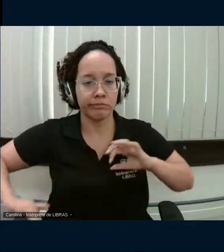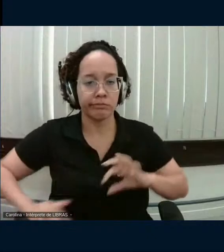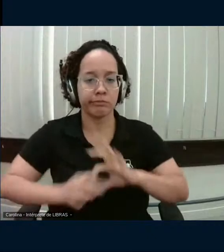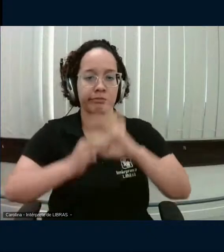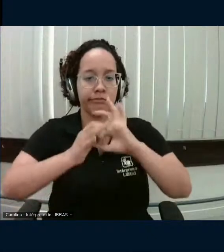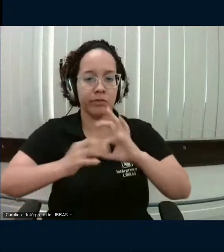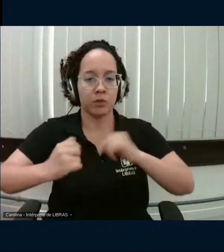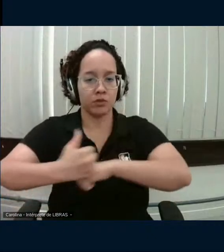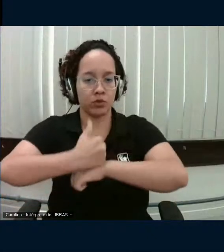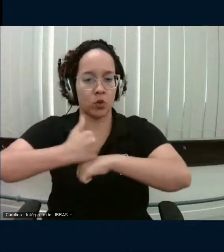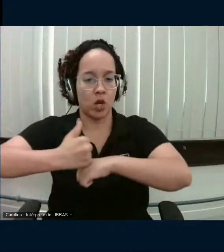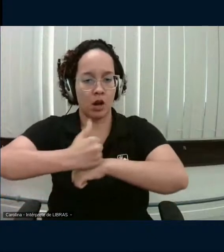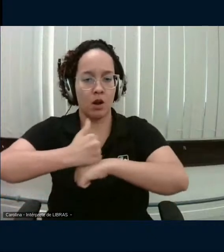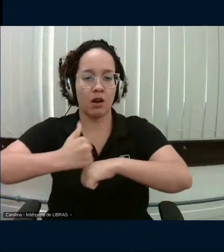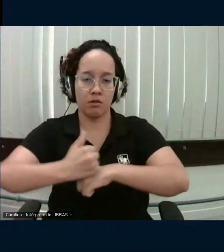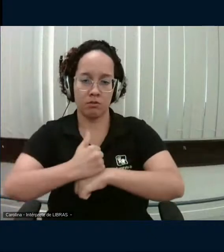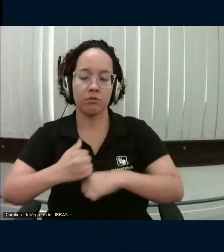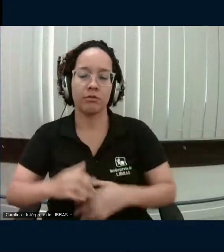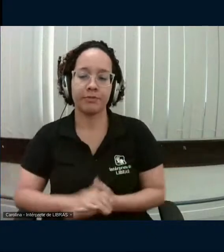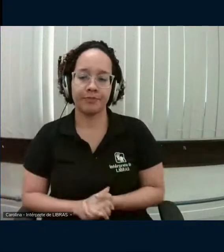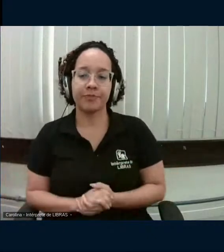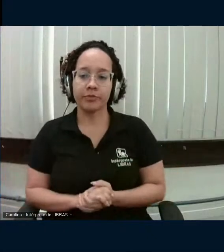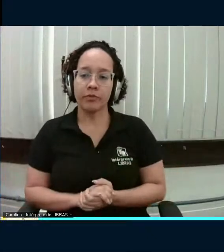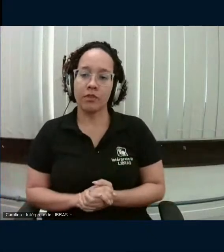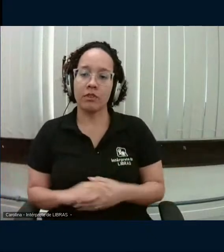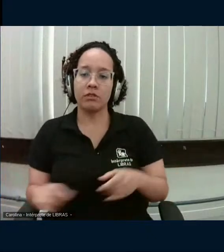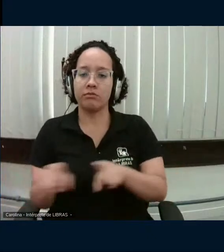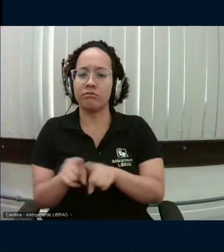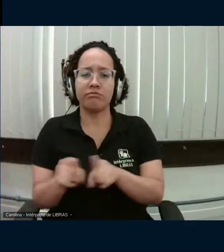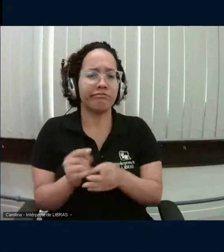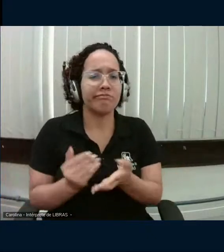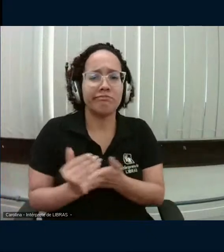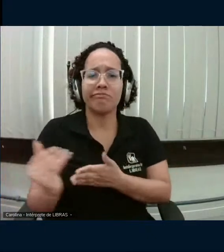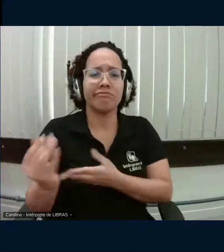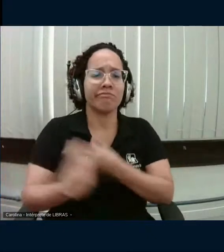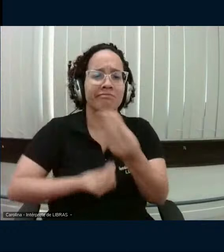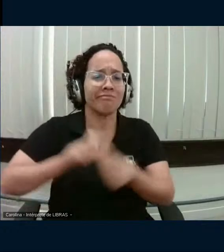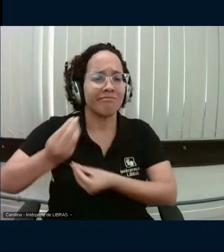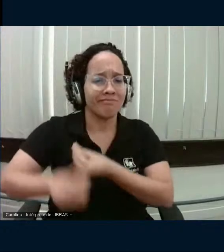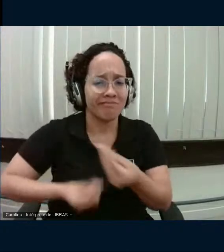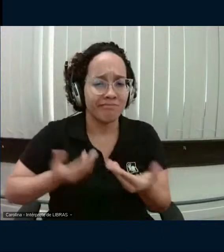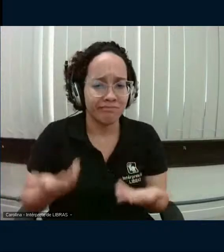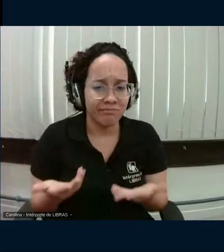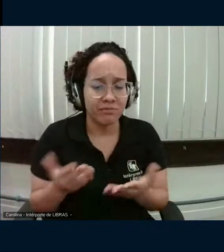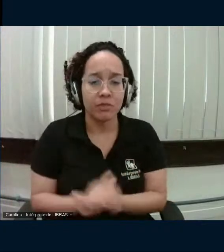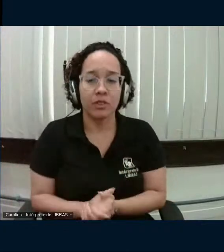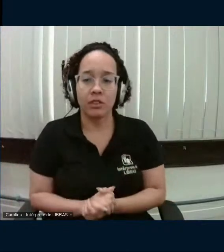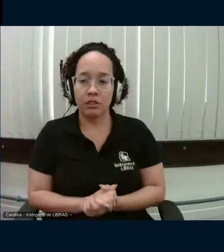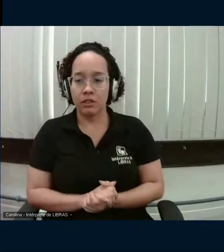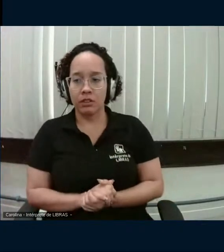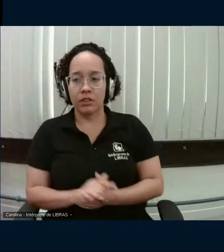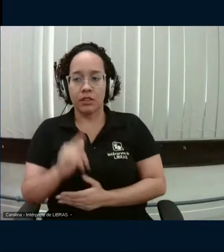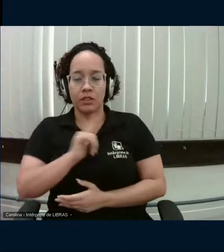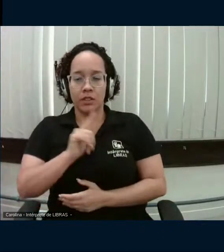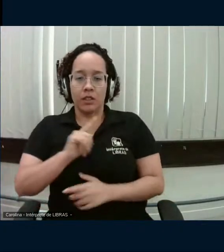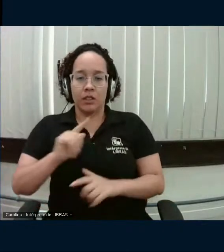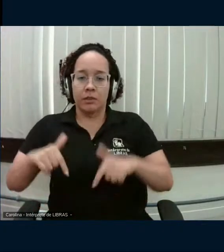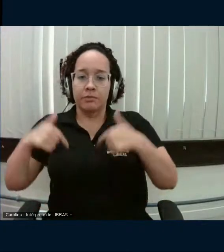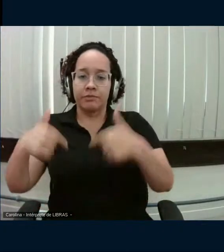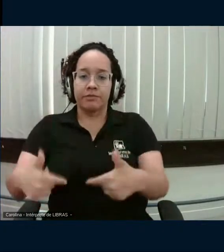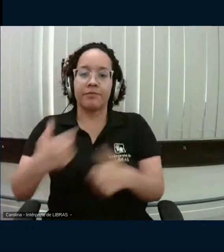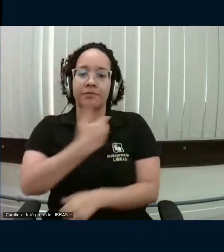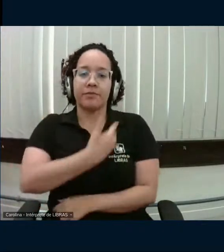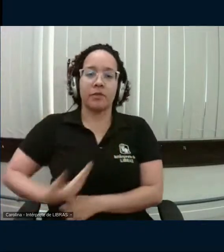à educação profissional. E de onde veio isso, né? Isso vem de uma ação, quando o governo